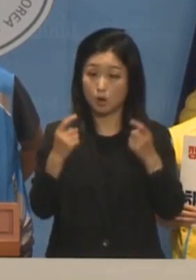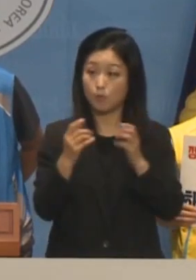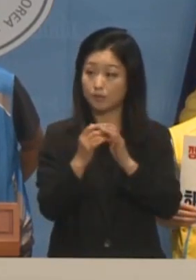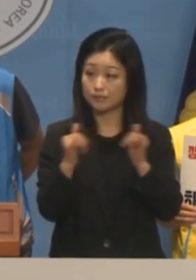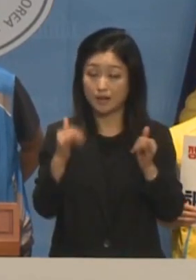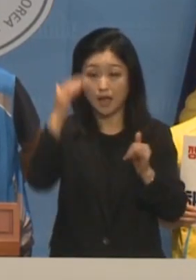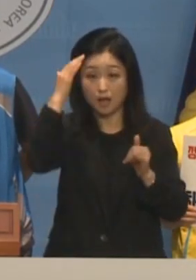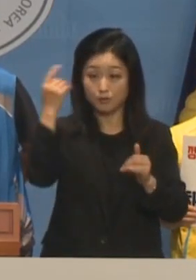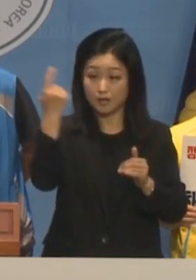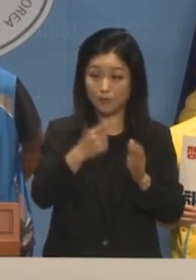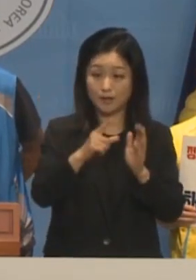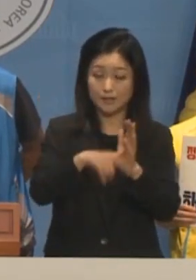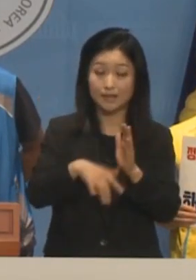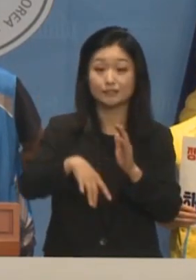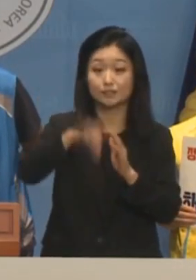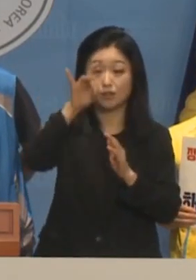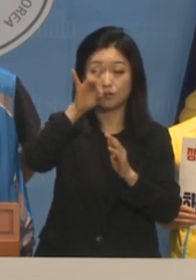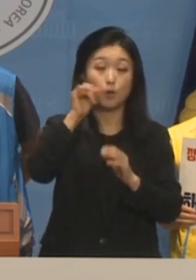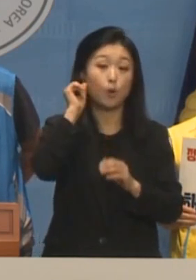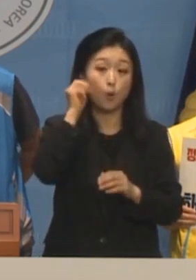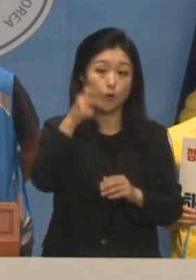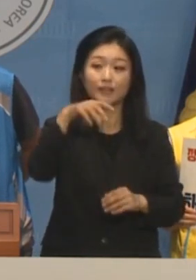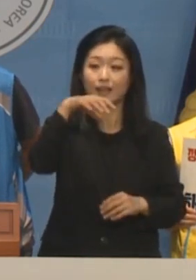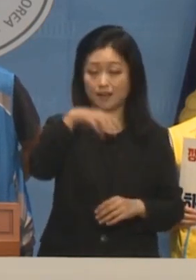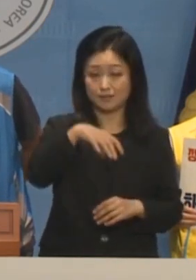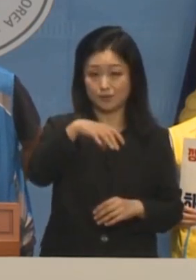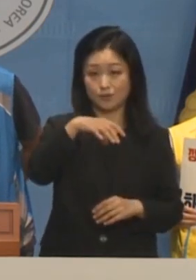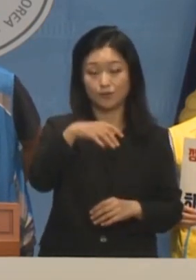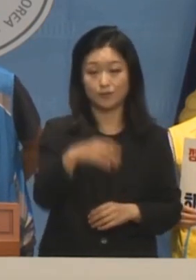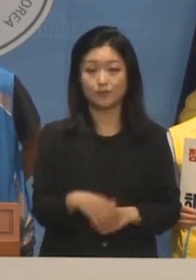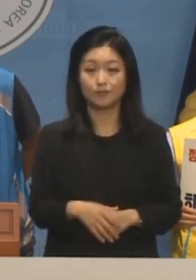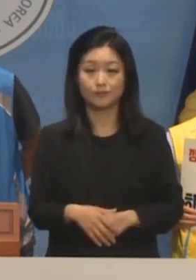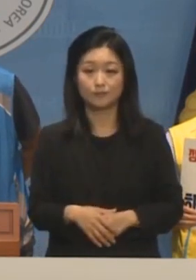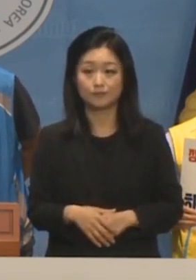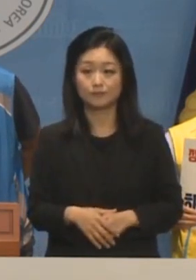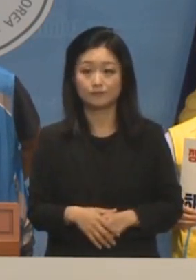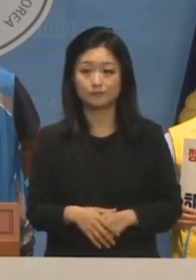관광객들이 한국을 찾았을 때 첫 관문인 호텔에서